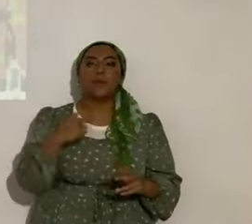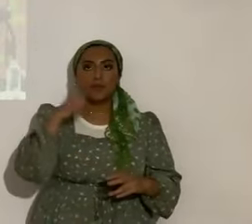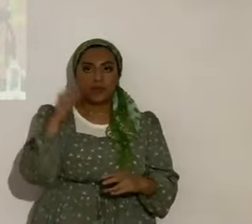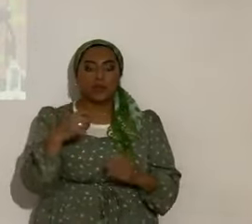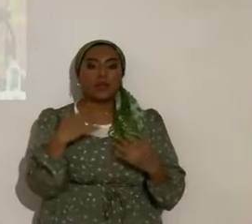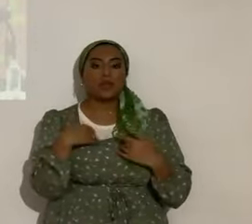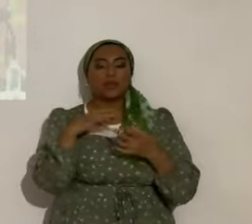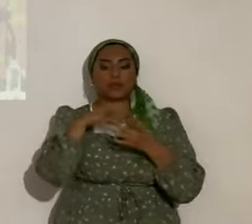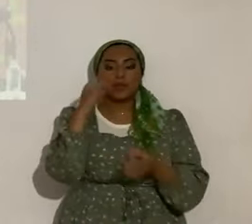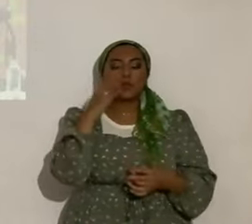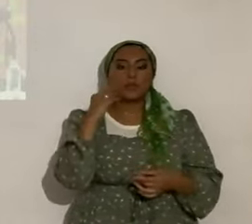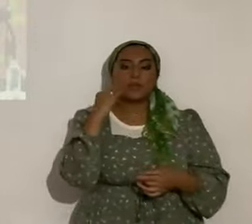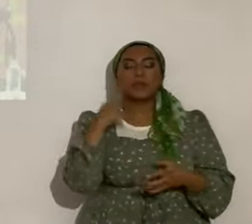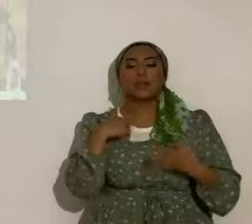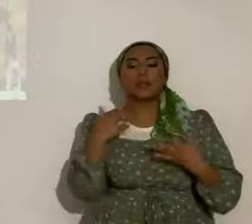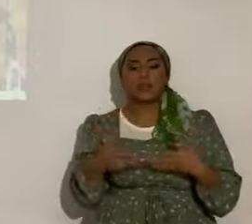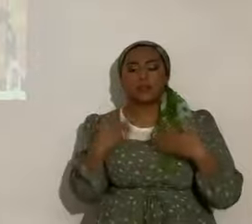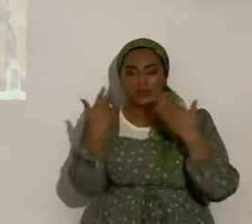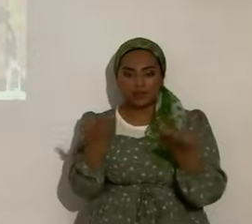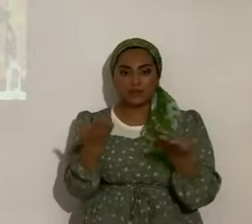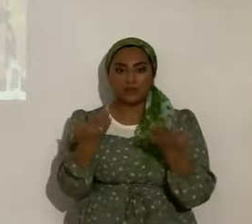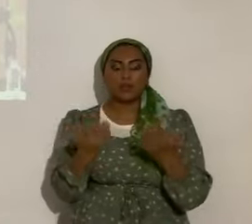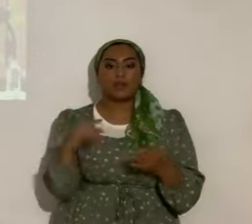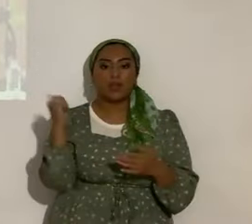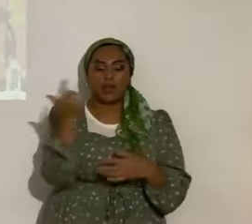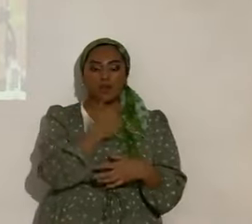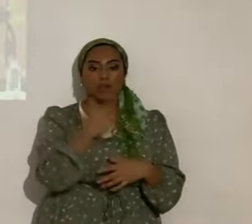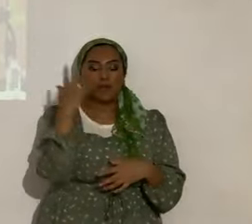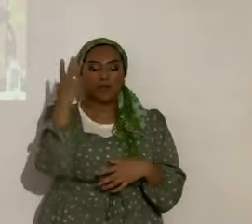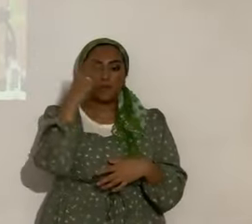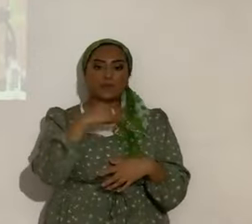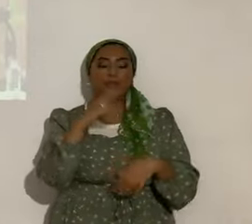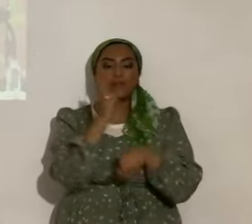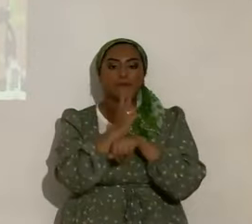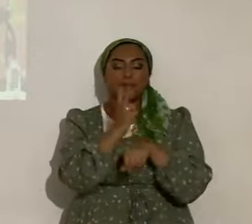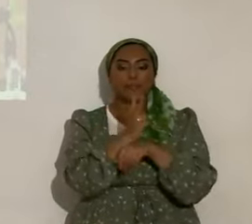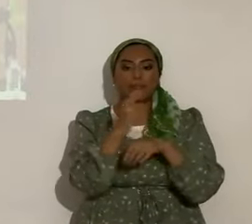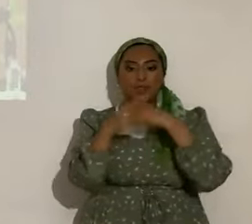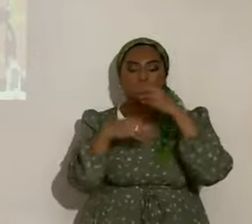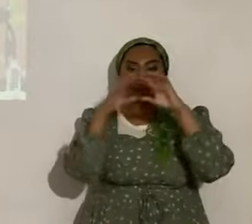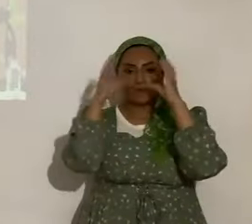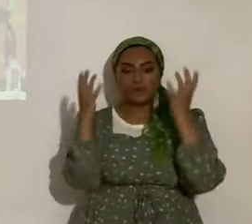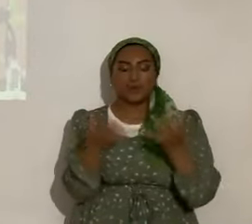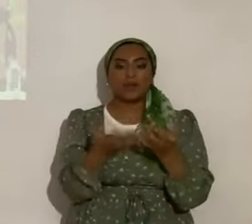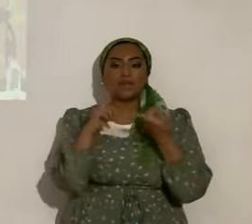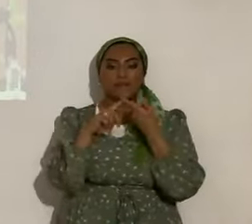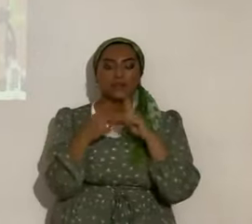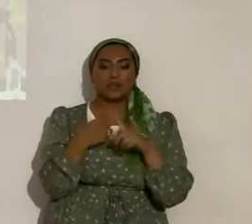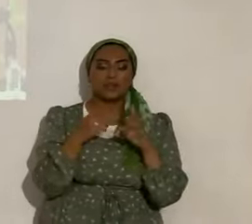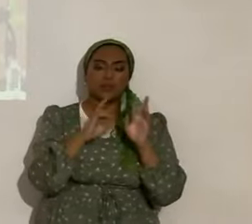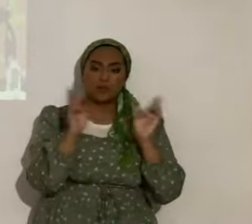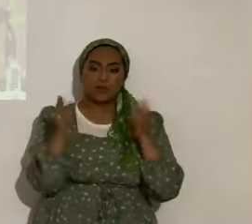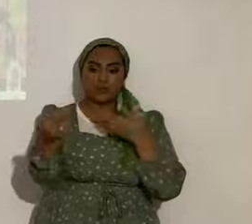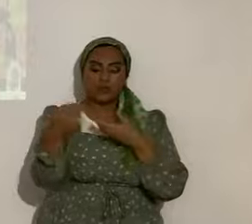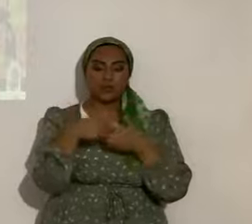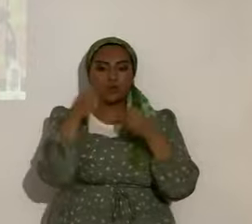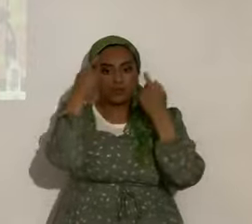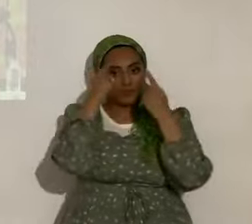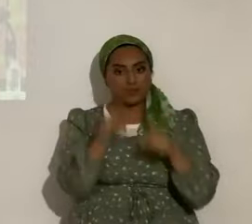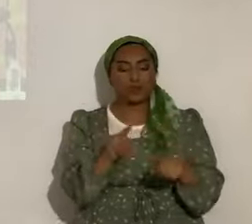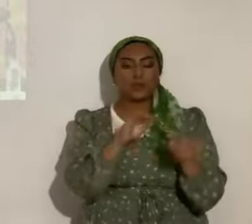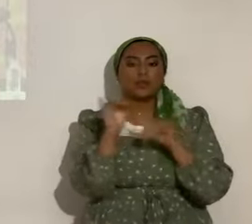experiencias espirituales. Yo te doy este consejo, les doy este consejo a todos, que Keila Amá, Keila Mundial. Amigos, amigas, para que ya entren a los pactos,